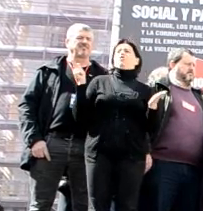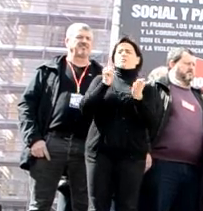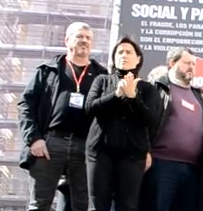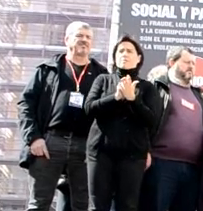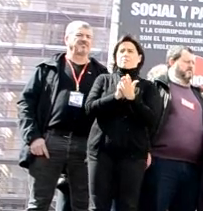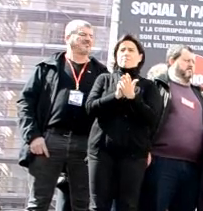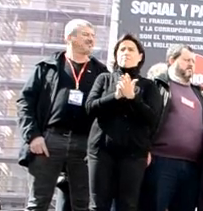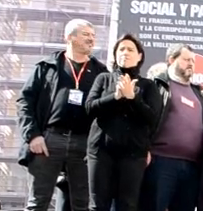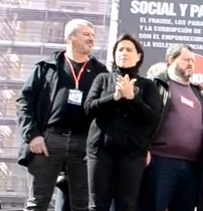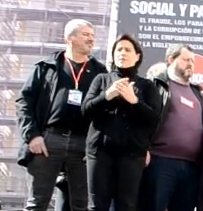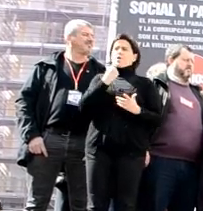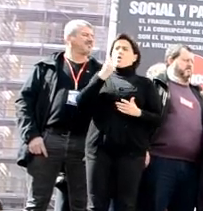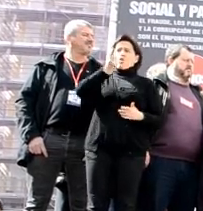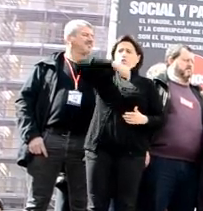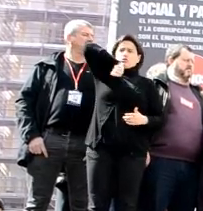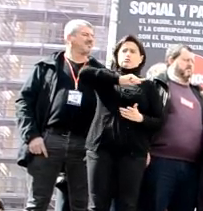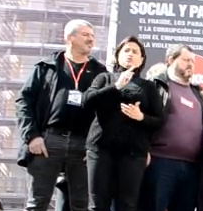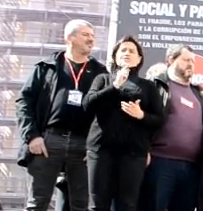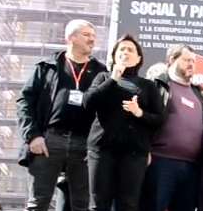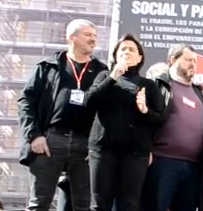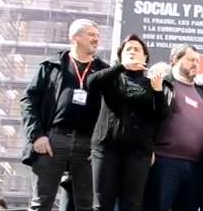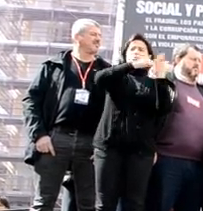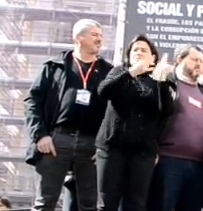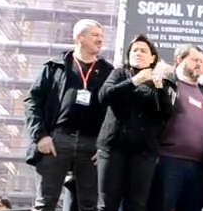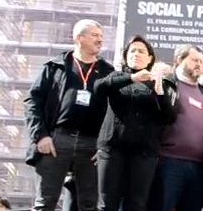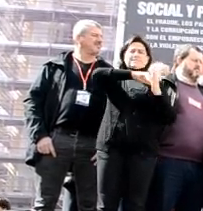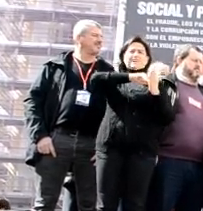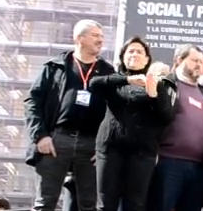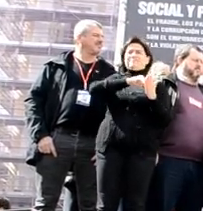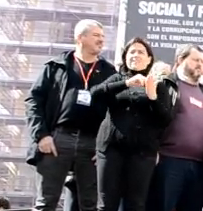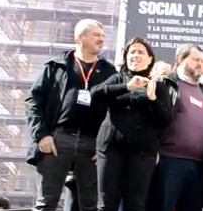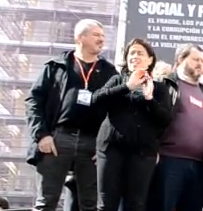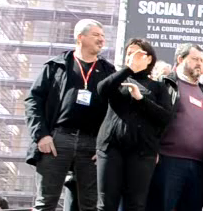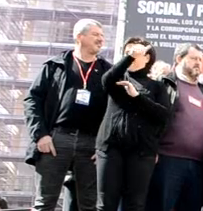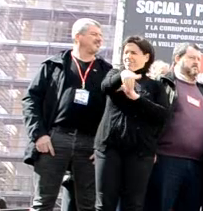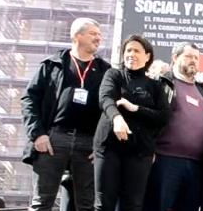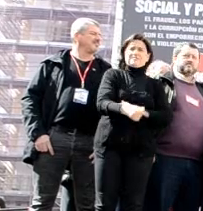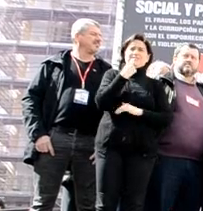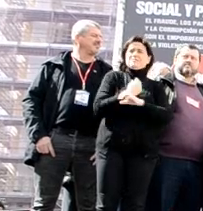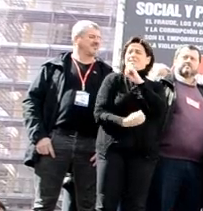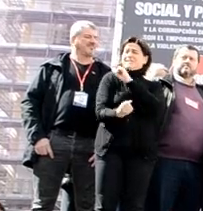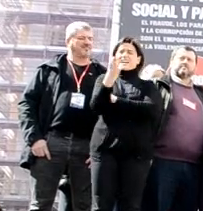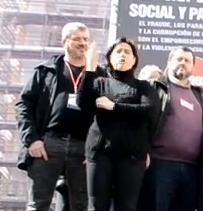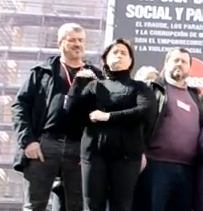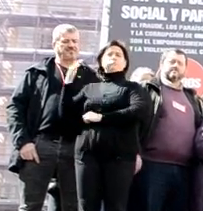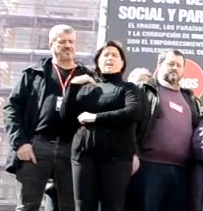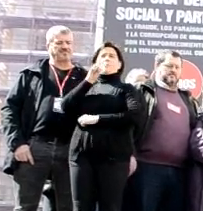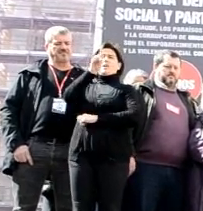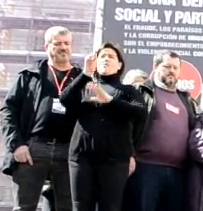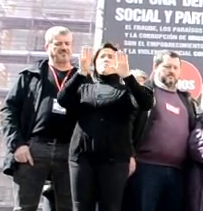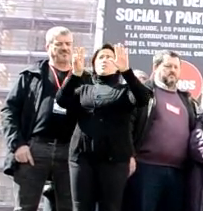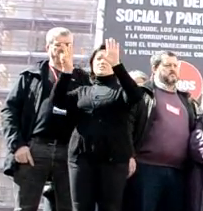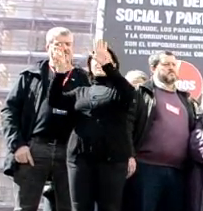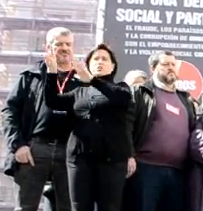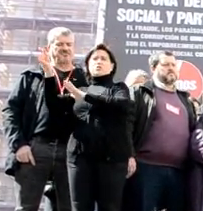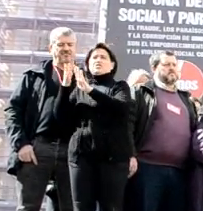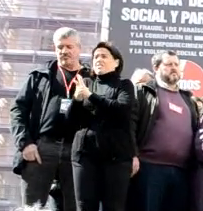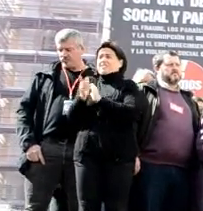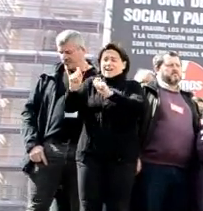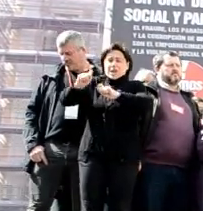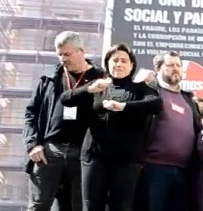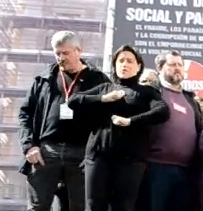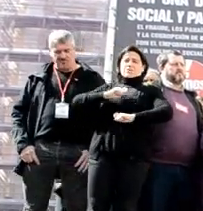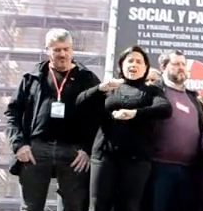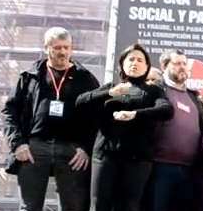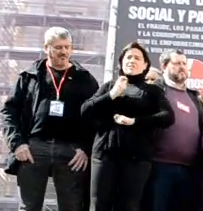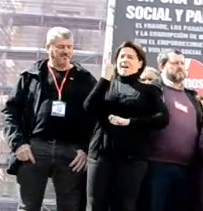El progresivo agotamiento del sistema que nace en 1978 nos plantea la necesidad de abordar desde